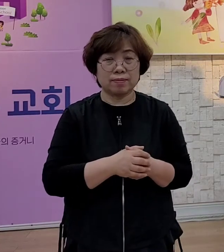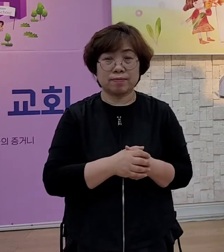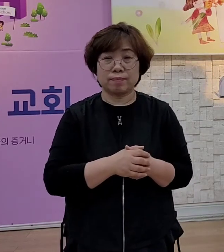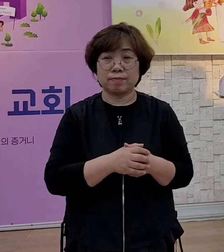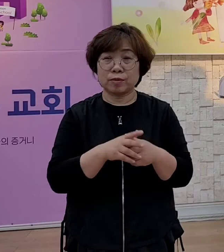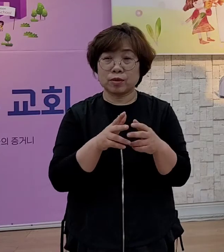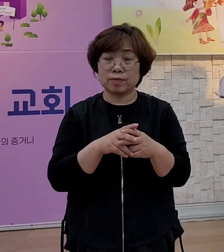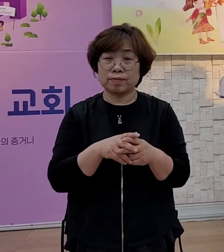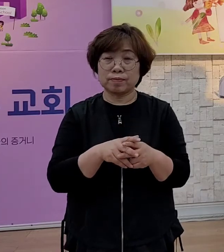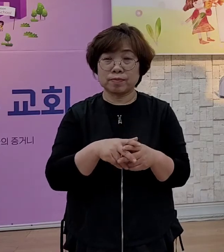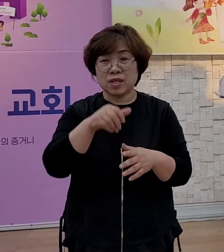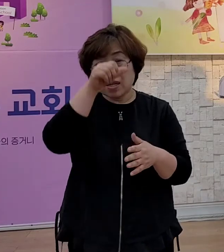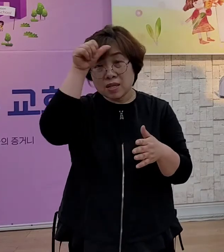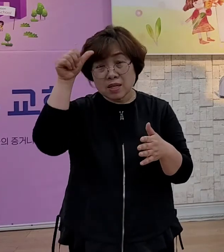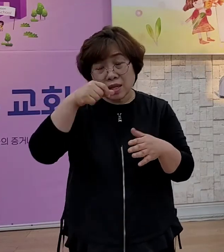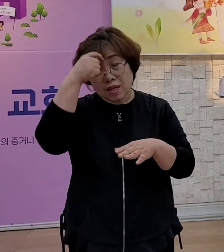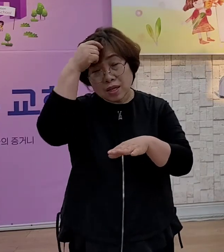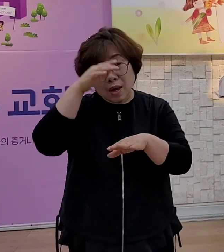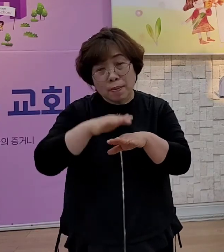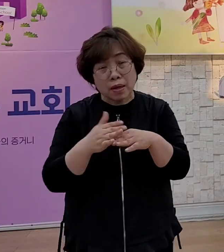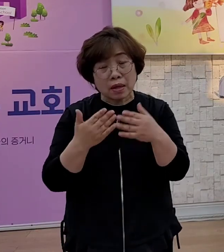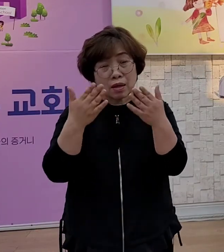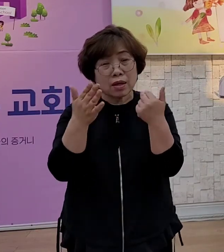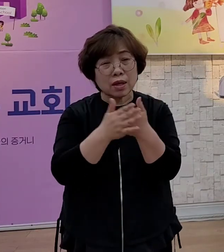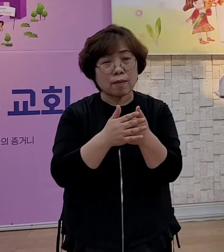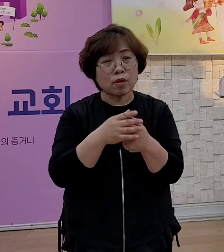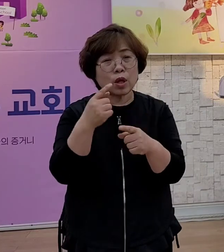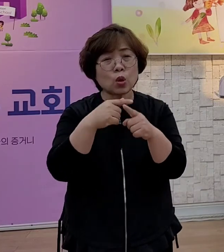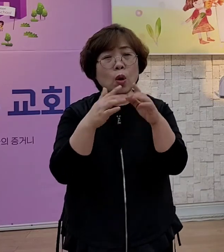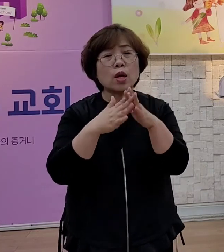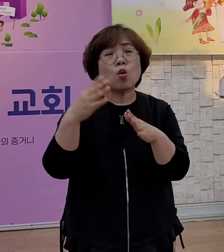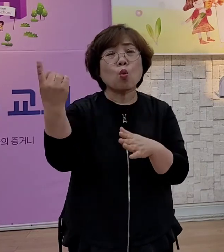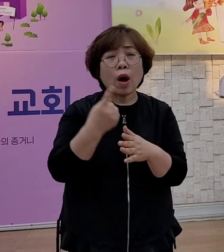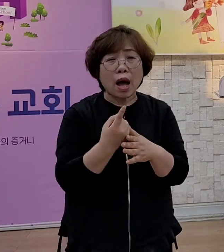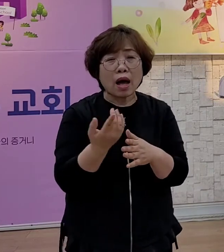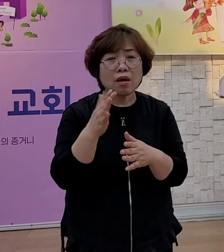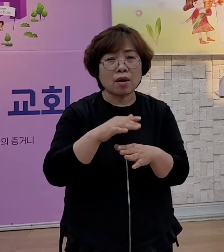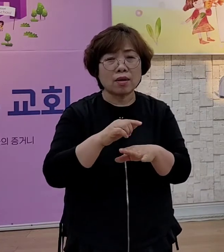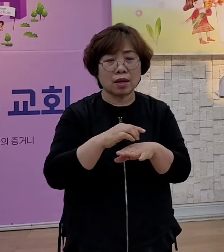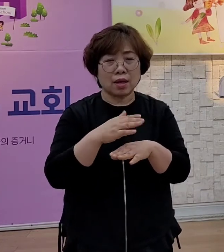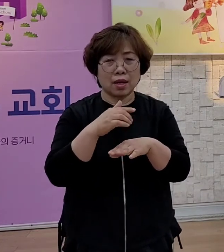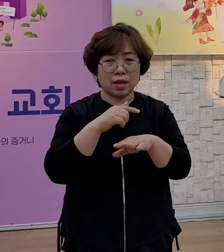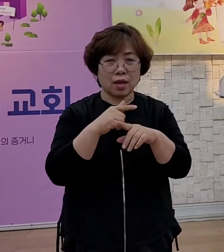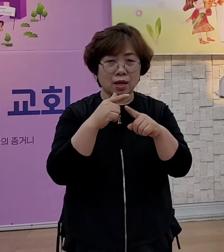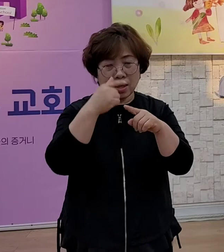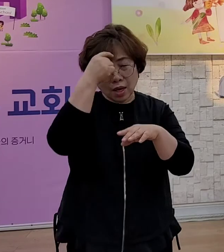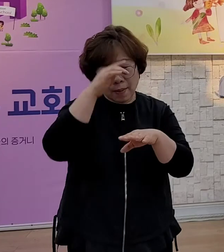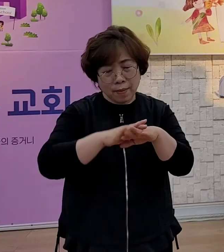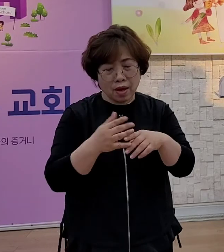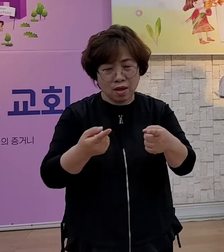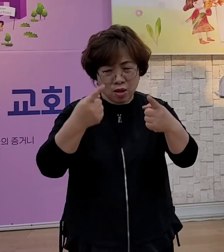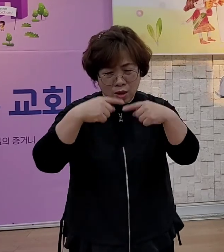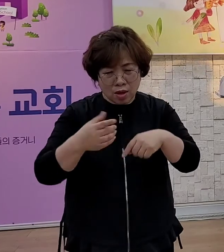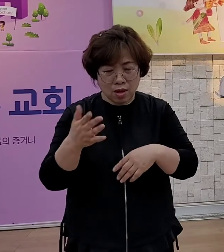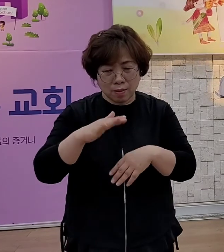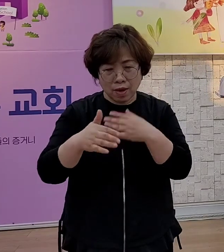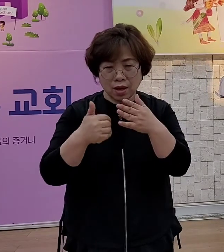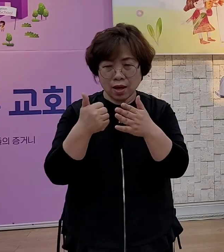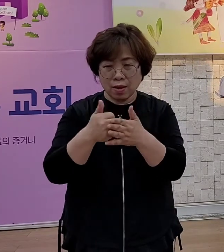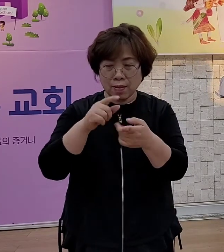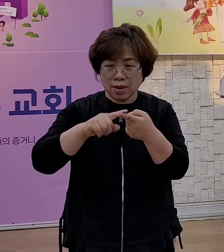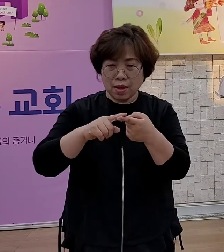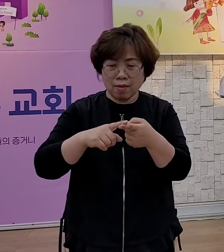예배를 드렸잖아요. 그러니까 교회는 옵니다. 그런데 하나님에 대한 섭섭함과 화가 남아있을